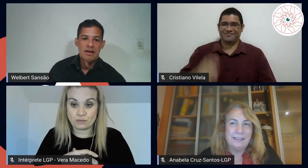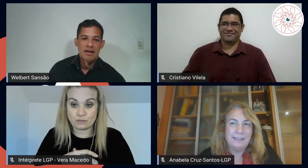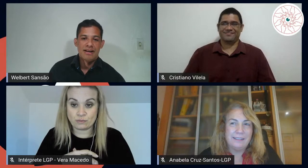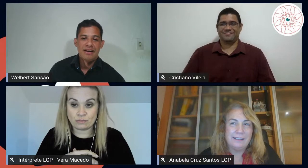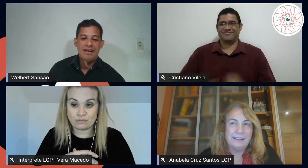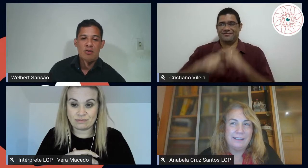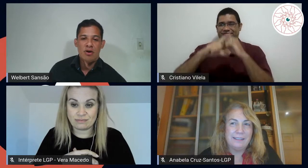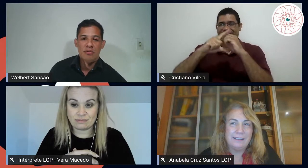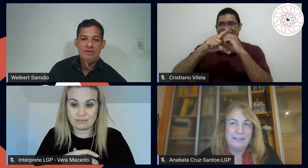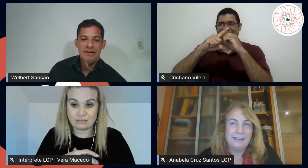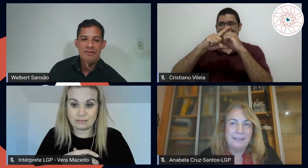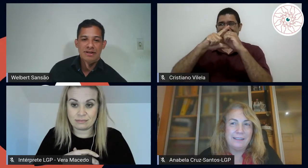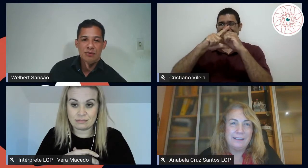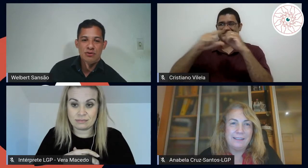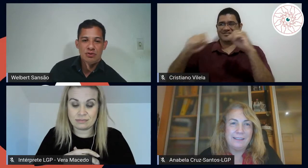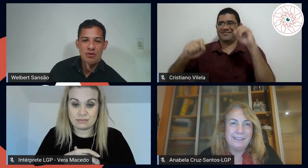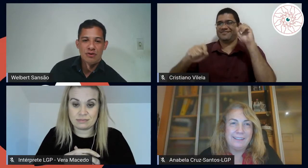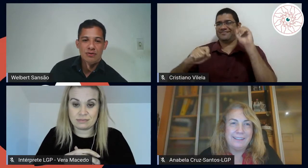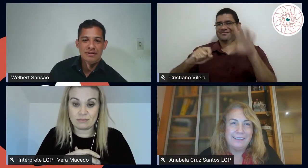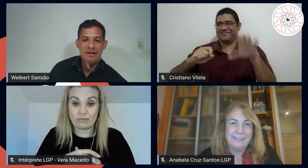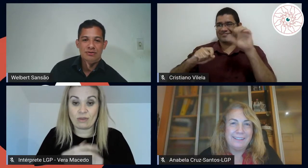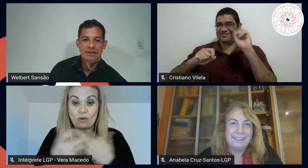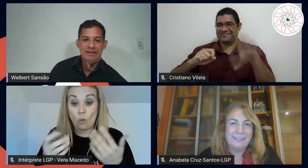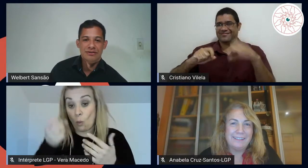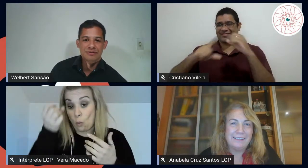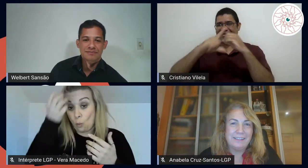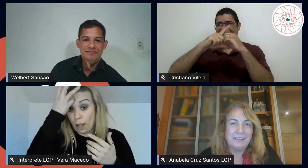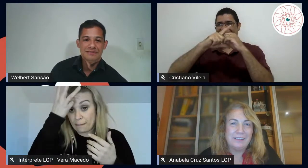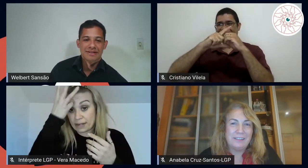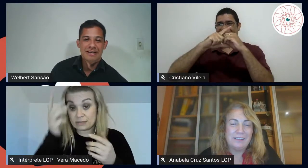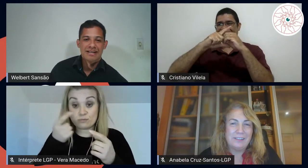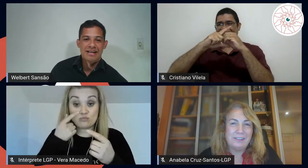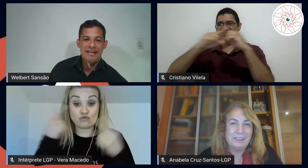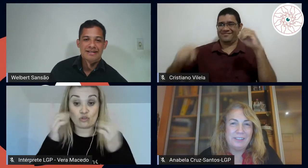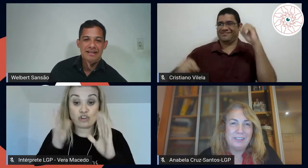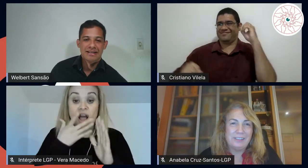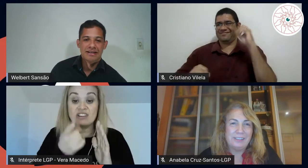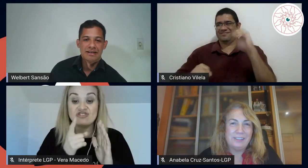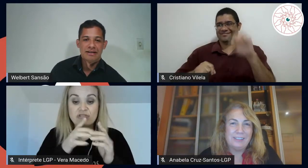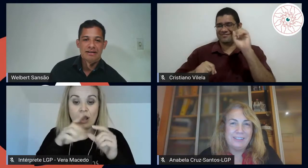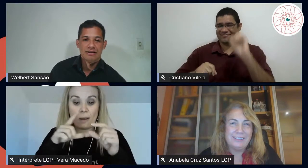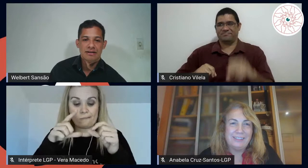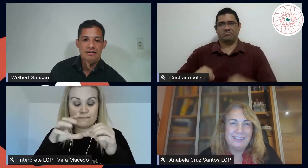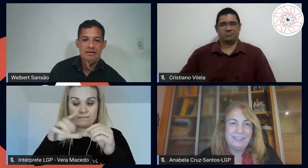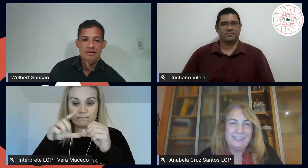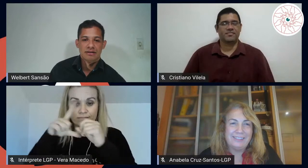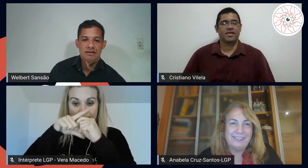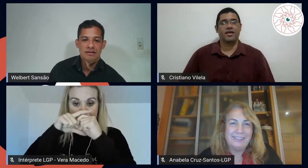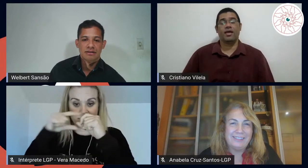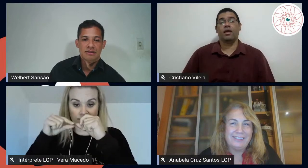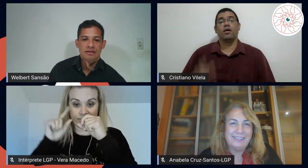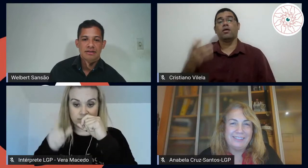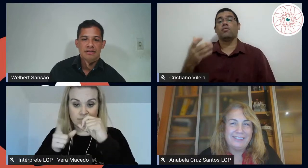Bom, eh, o Elt já já mostrou o sinal do livro, que é esse daqui.